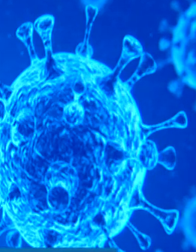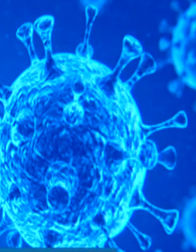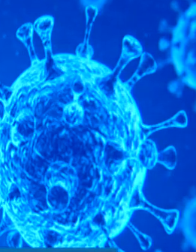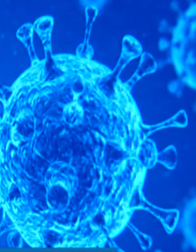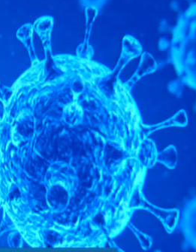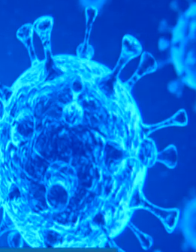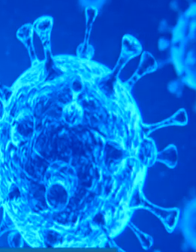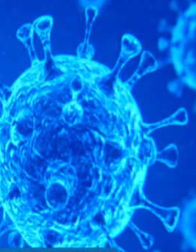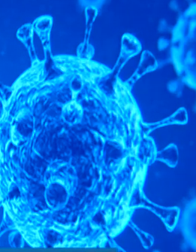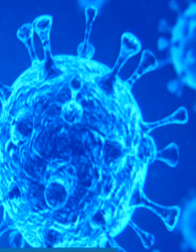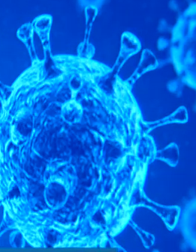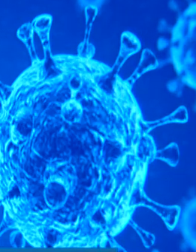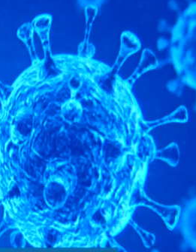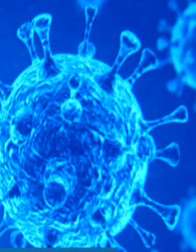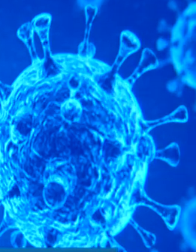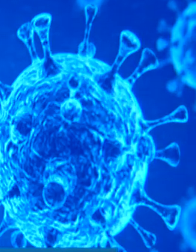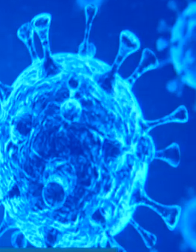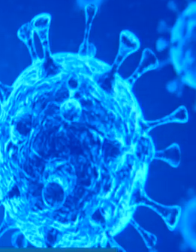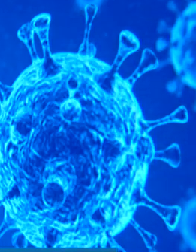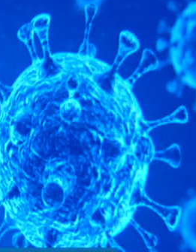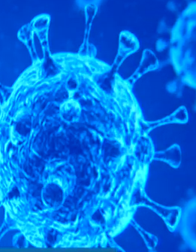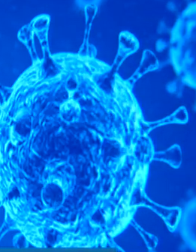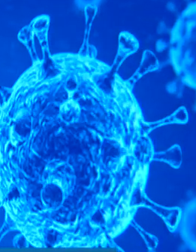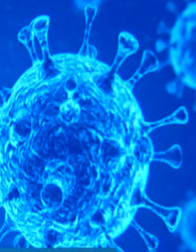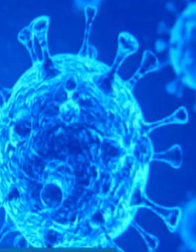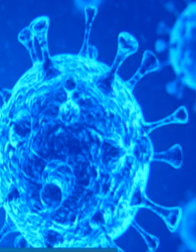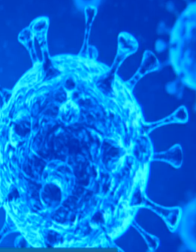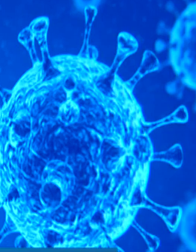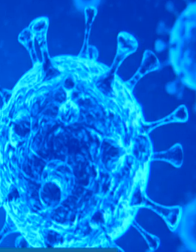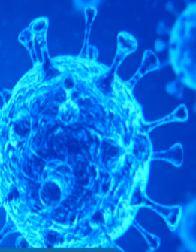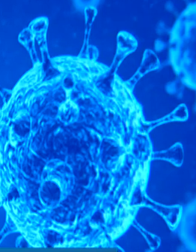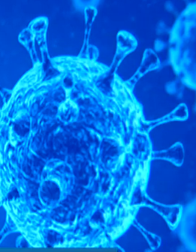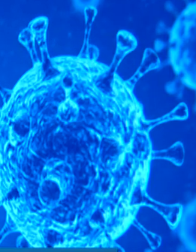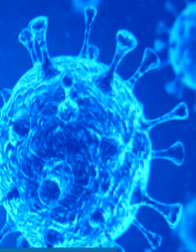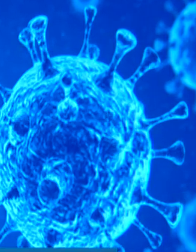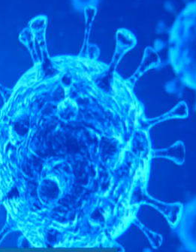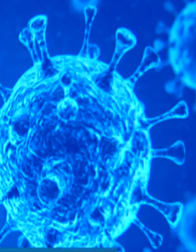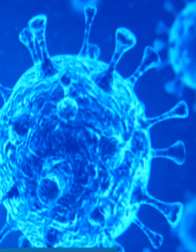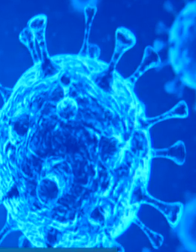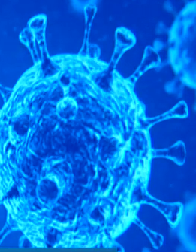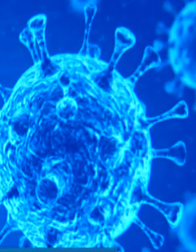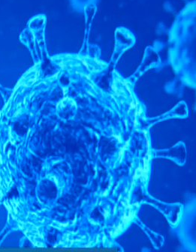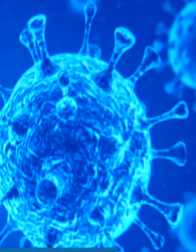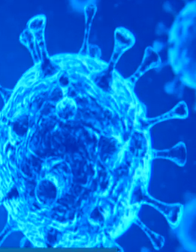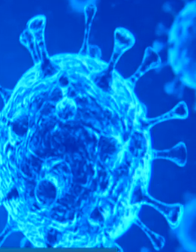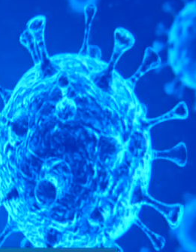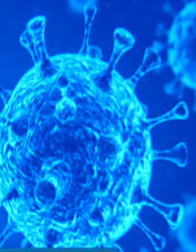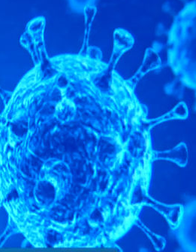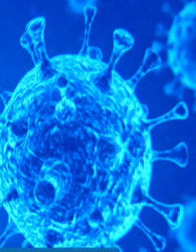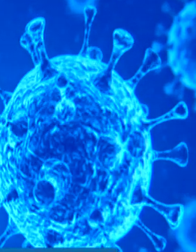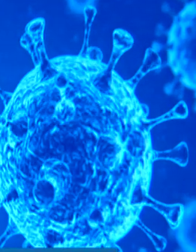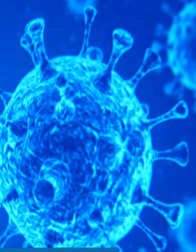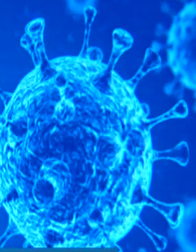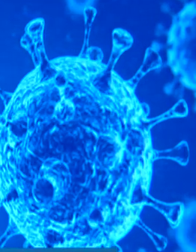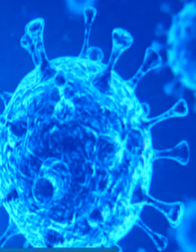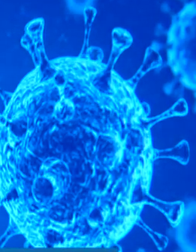Saúde explicou hoje que a quarta vaga e a variante Omicron não foram devastadores, isto tendo em conta os milhares de casos